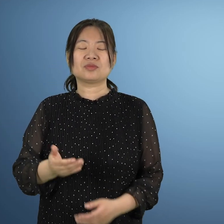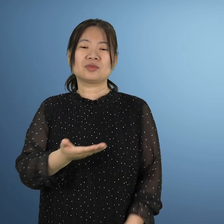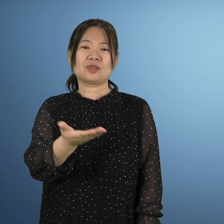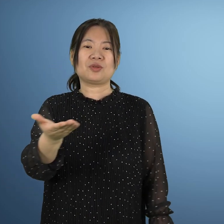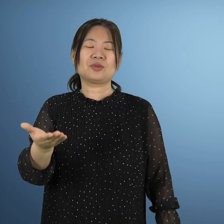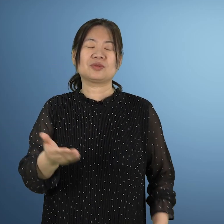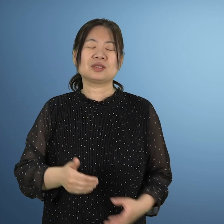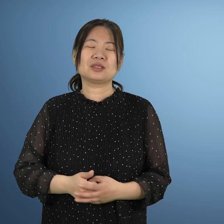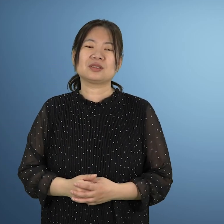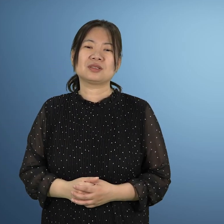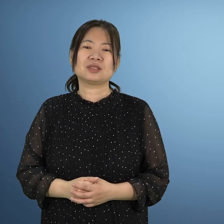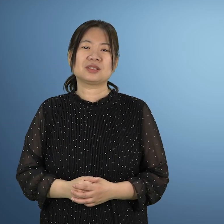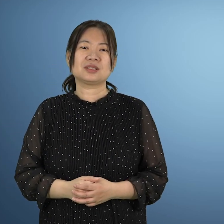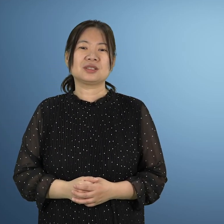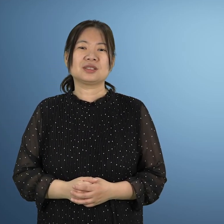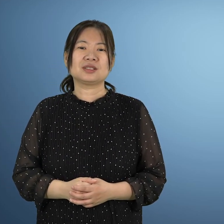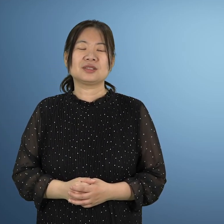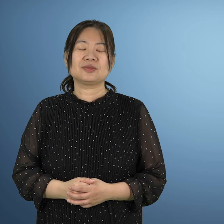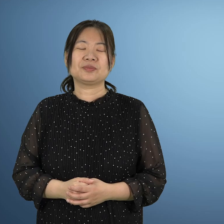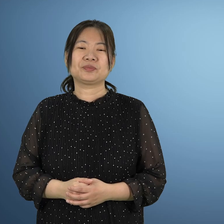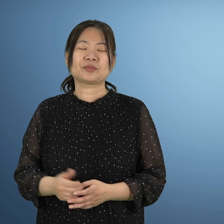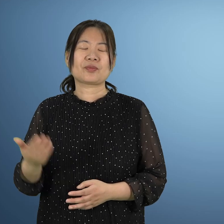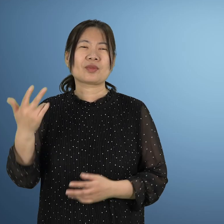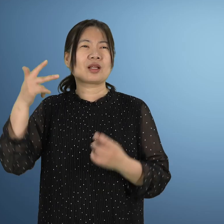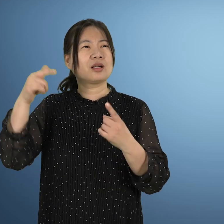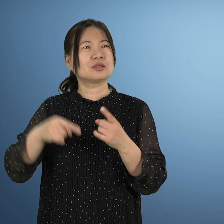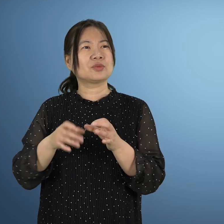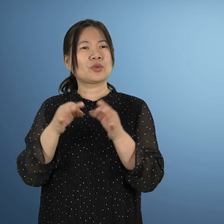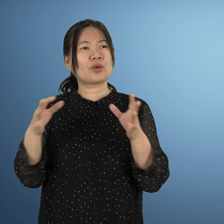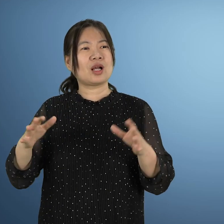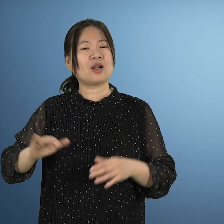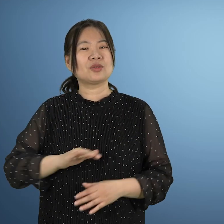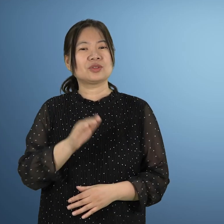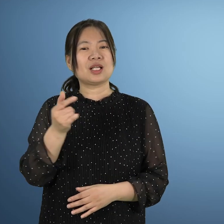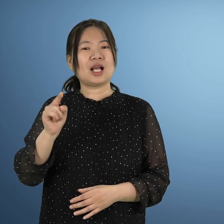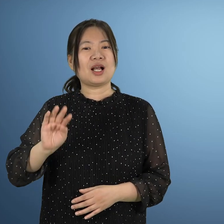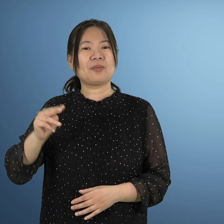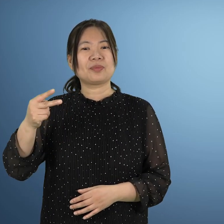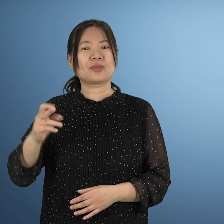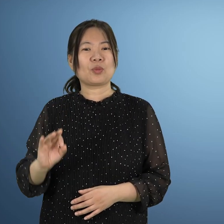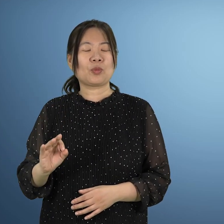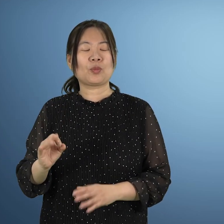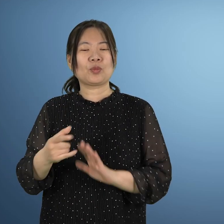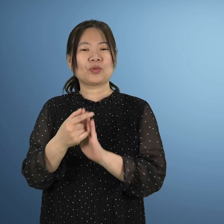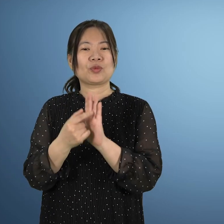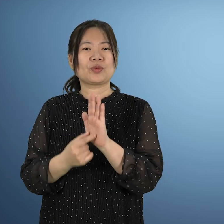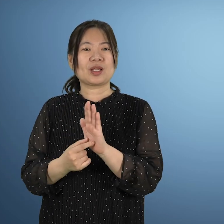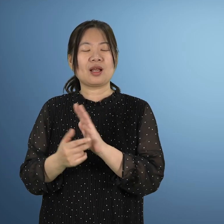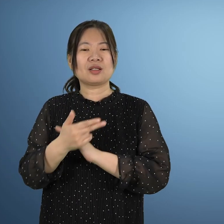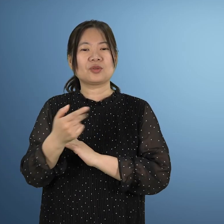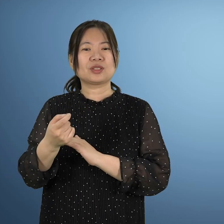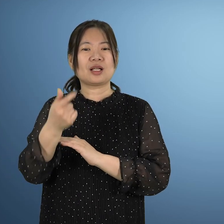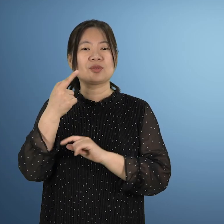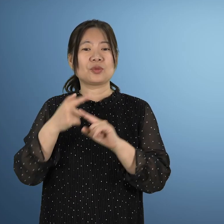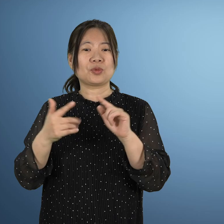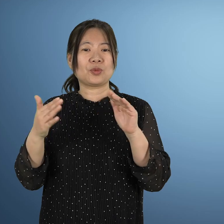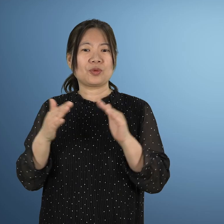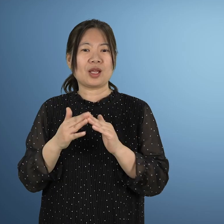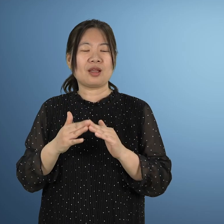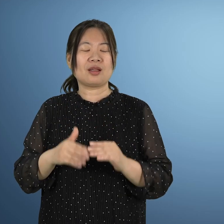여러분, 근데 이제 또 지난 한 주간 동안 우리 합동측 교단의 크고 작은